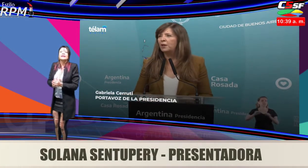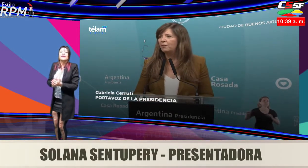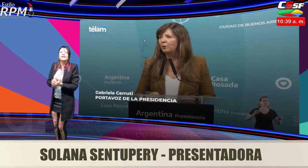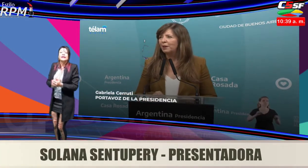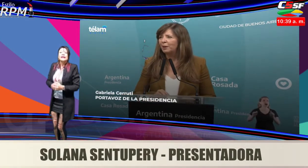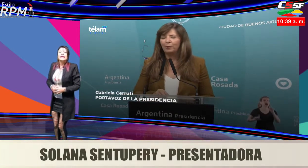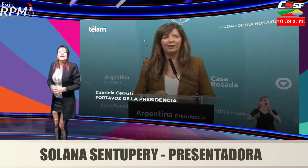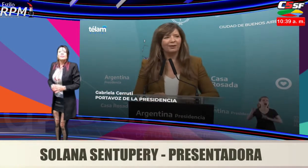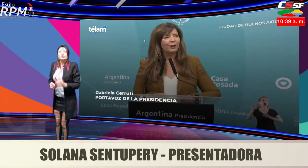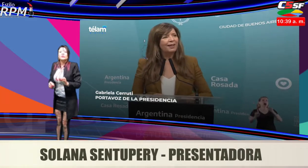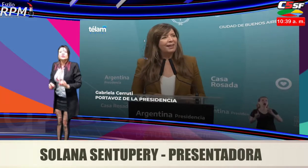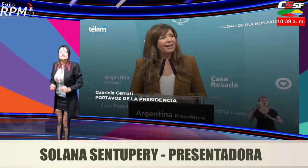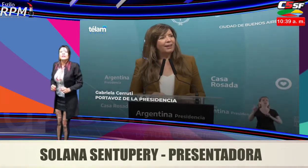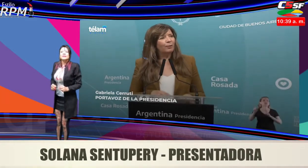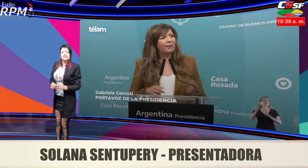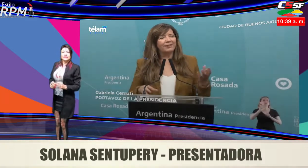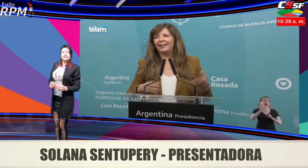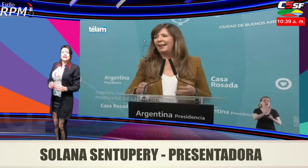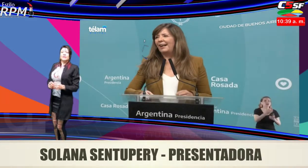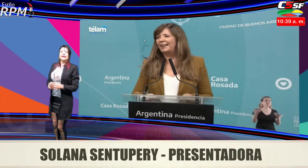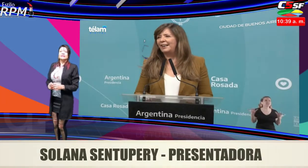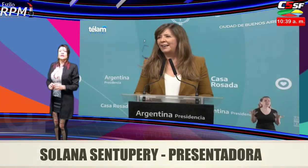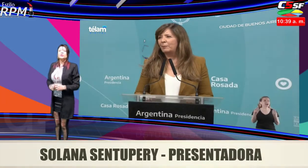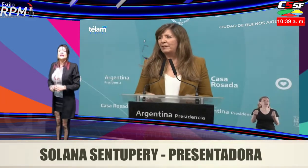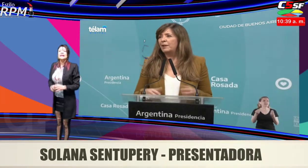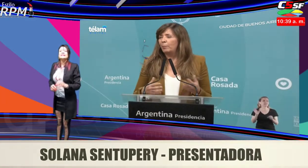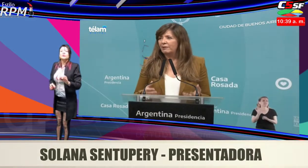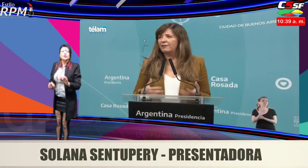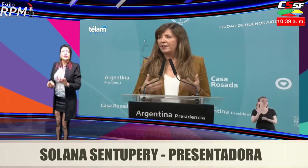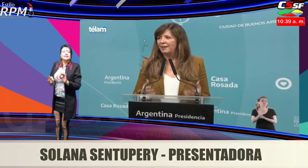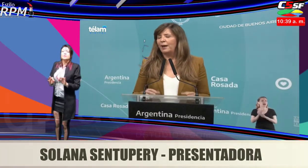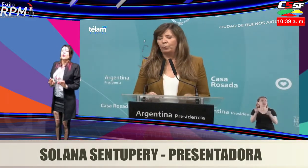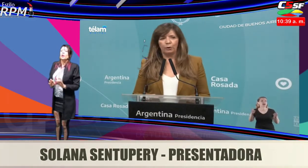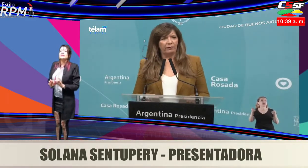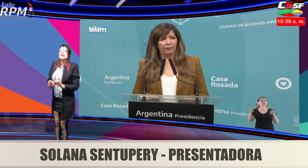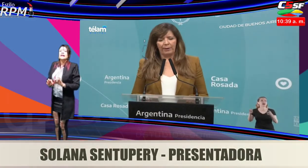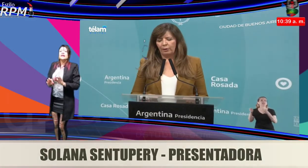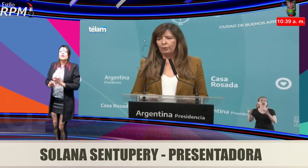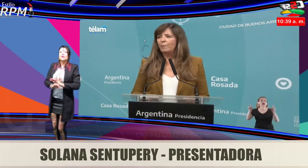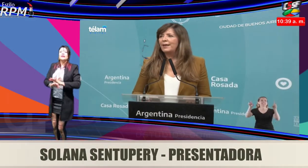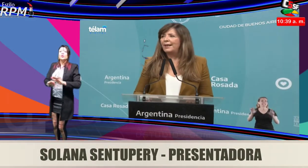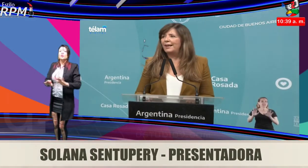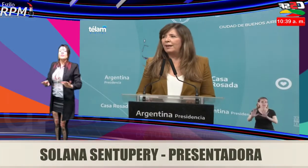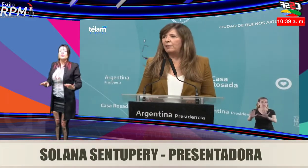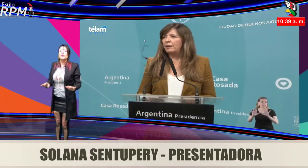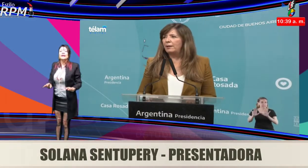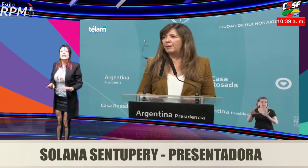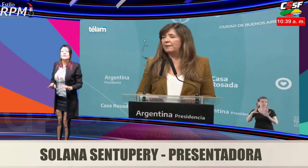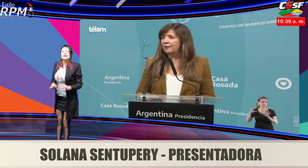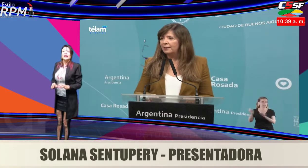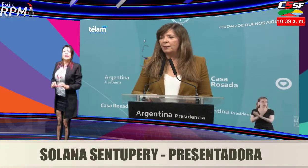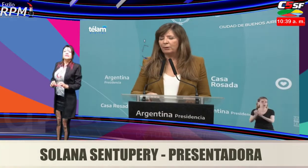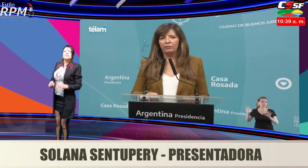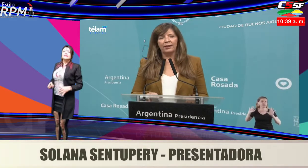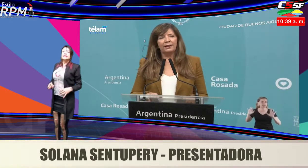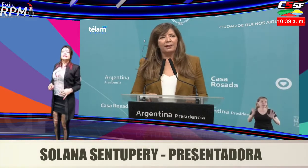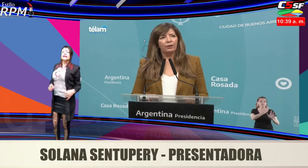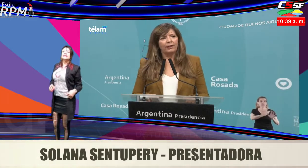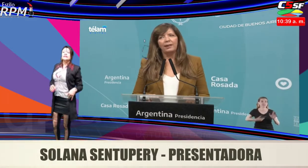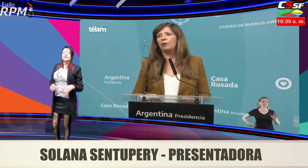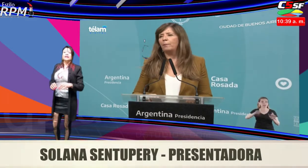Vialidad. La portavoz de la Presidente, Gabriela Cerruti, aseguró este mismo jueves que no hay ninguna prueba que incrimine a la